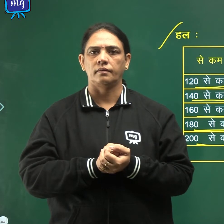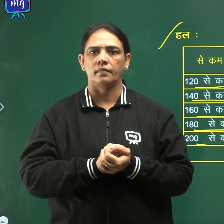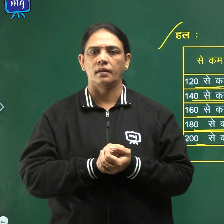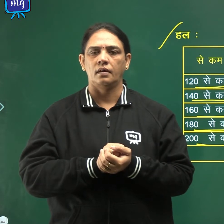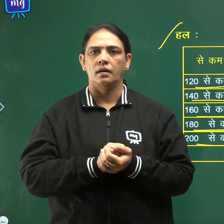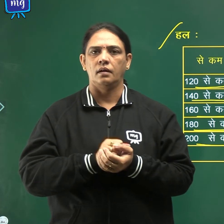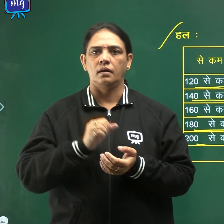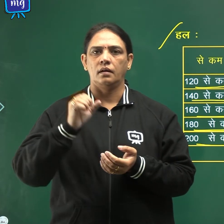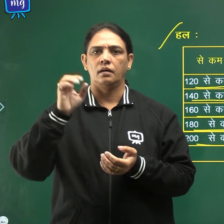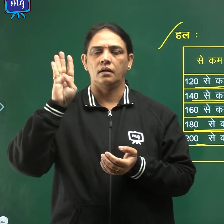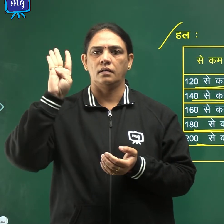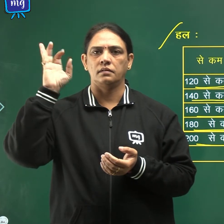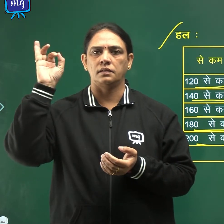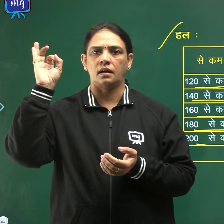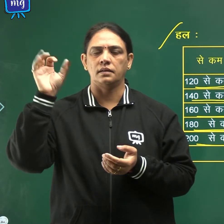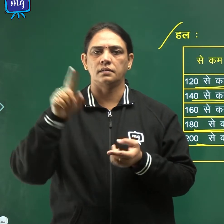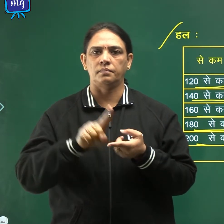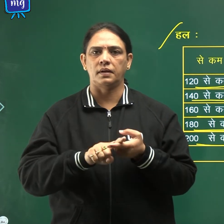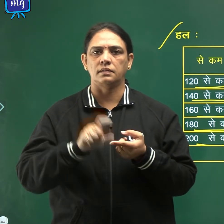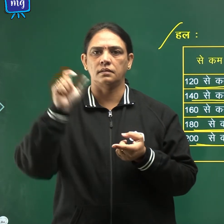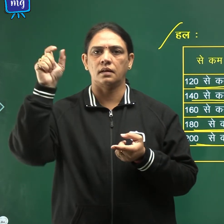40 प्लस 10